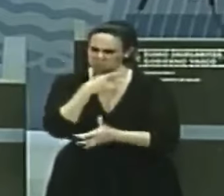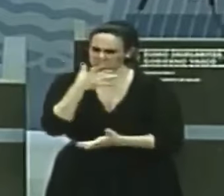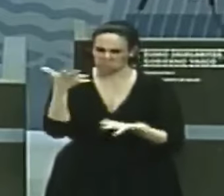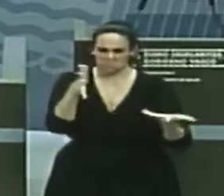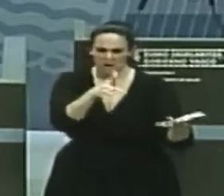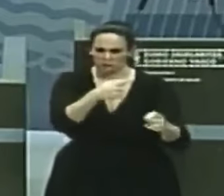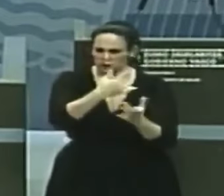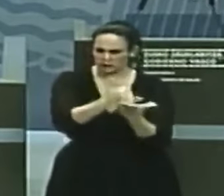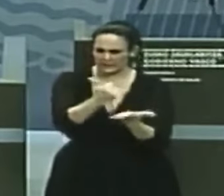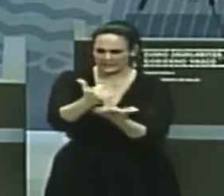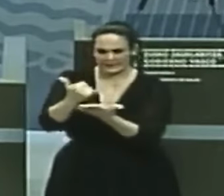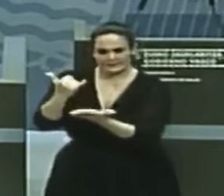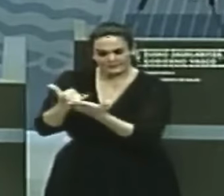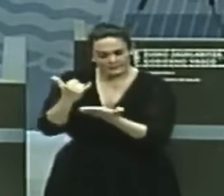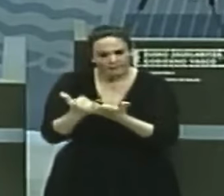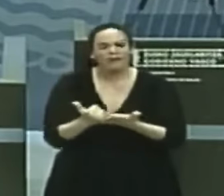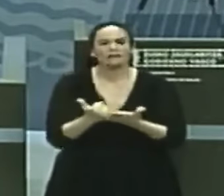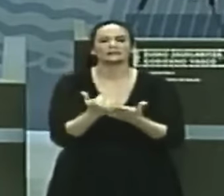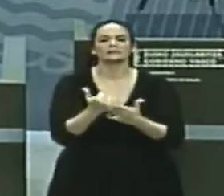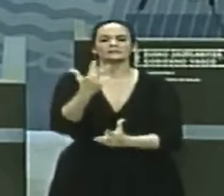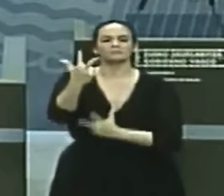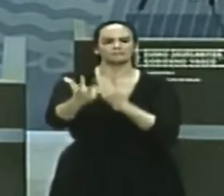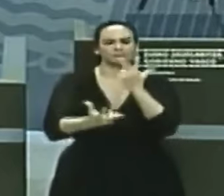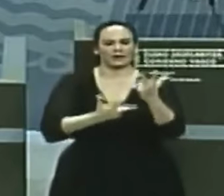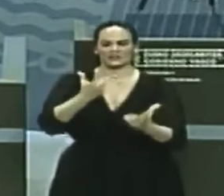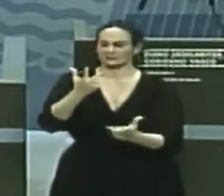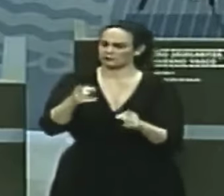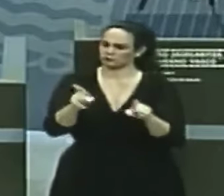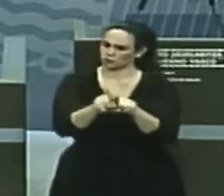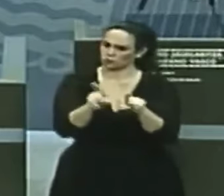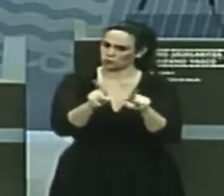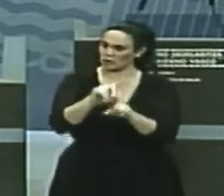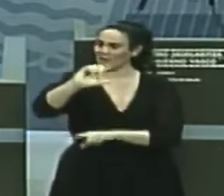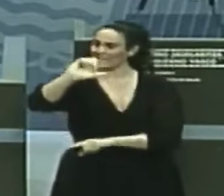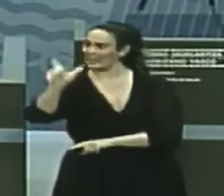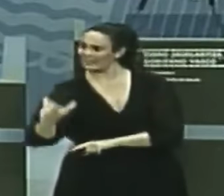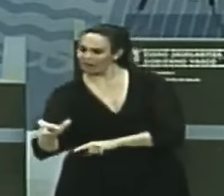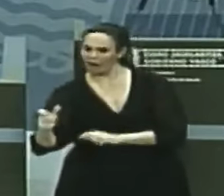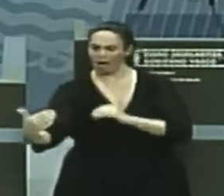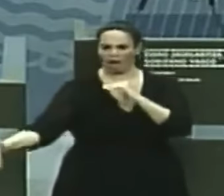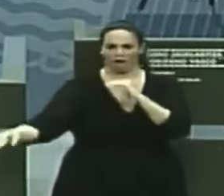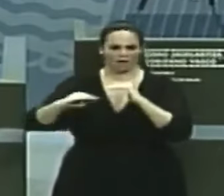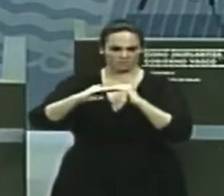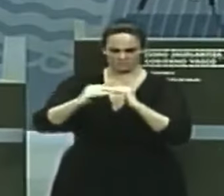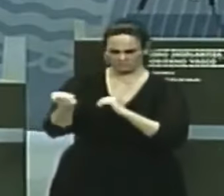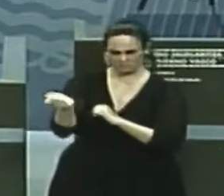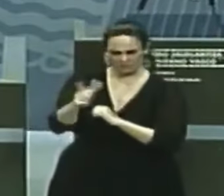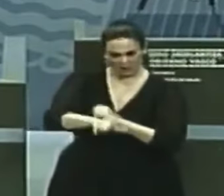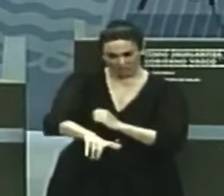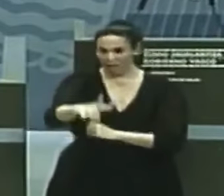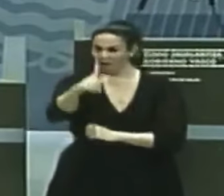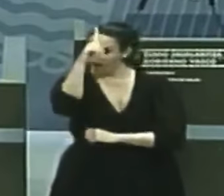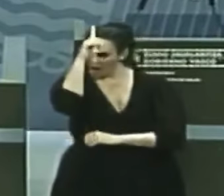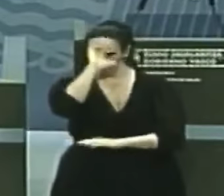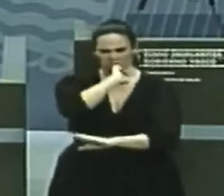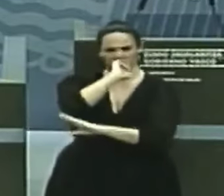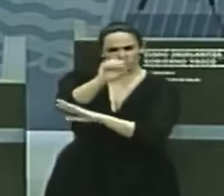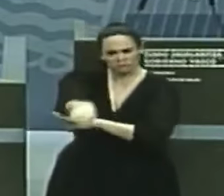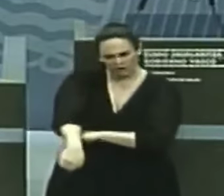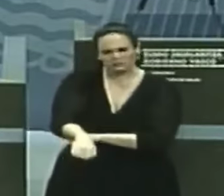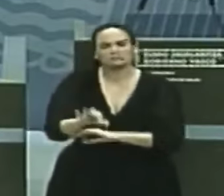habitantes euskadi se encuentra a la par de que italia y por delante de países como alemania la media vasca